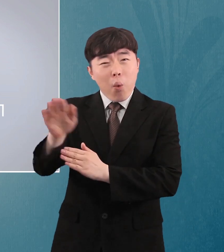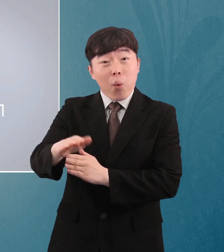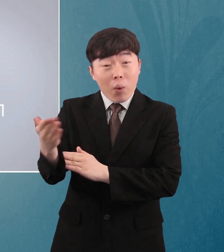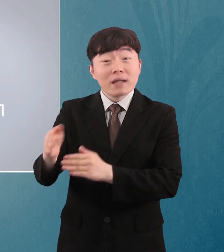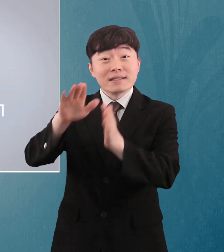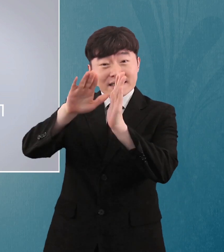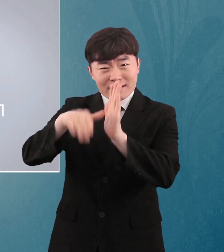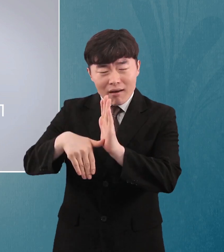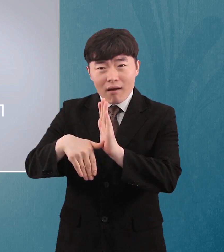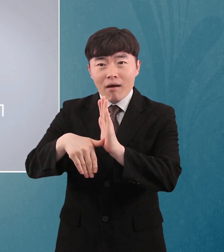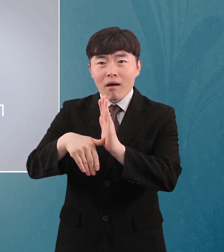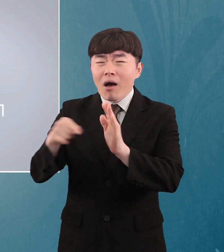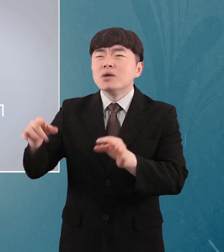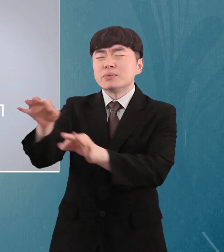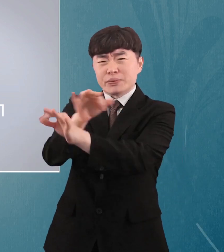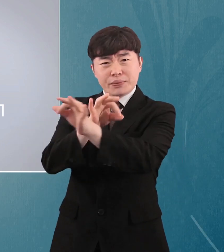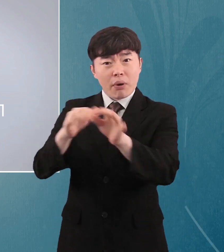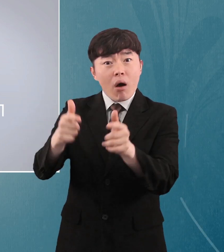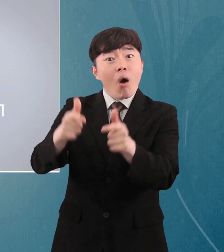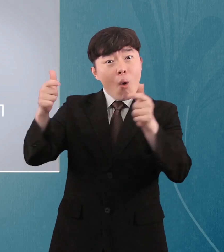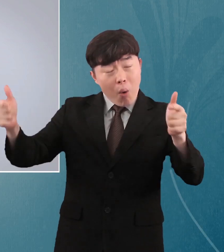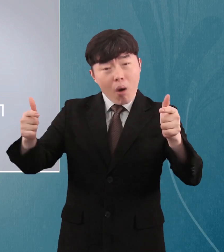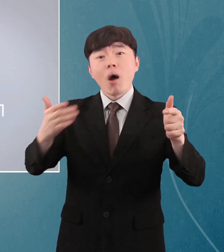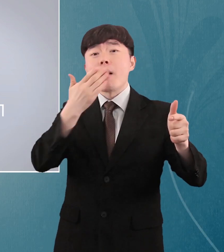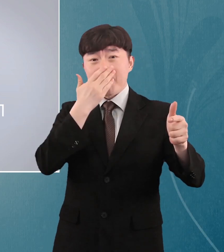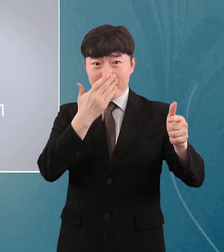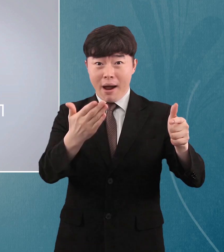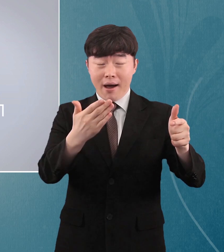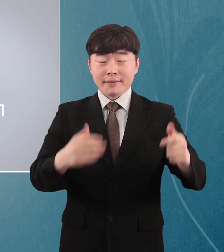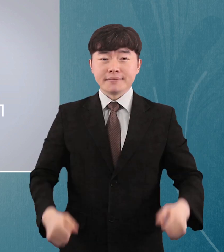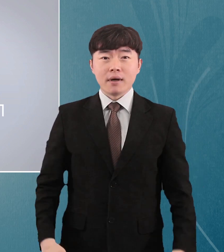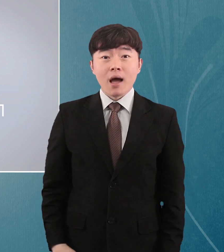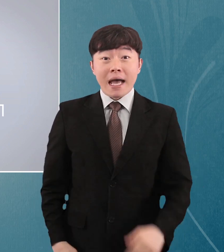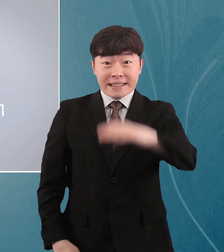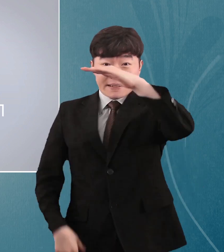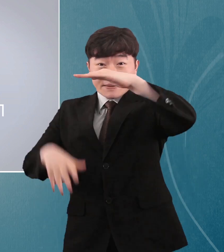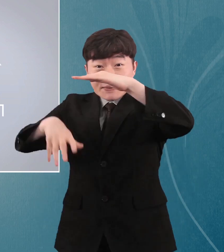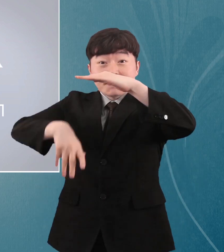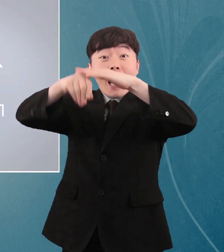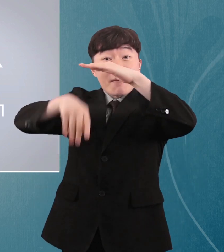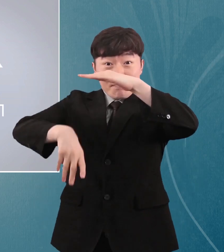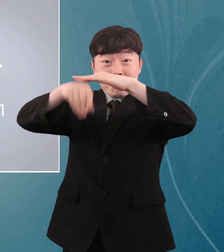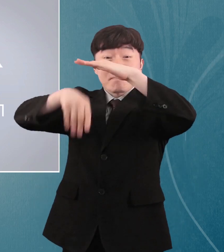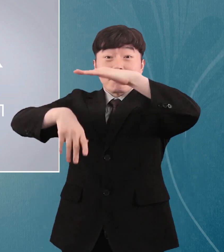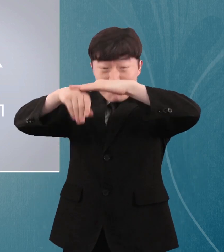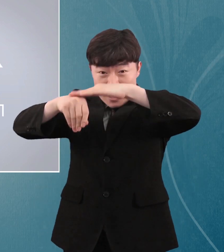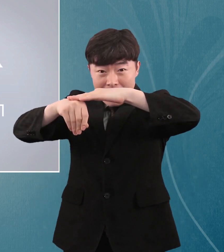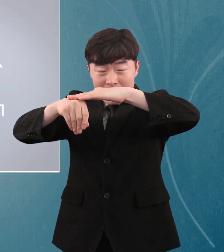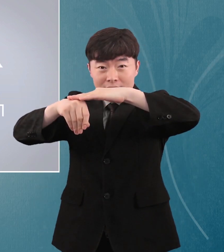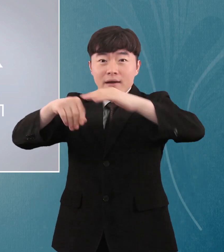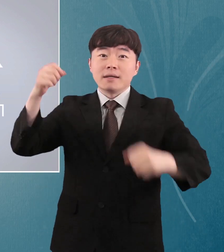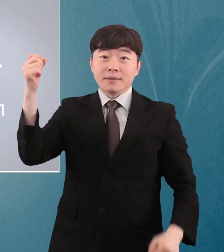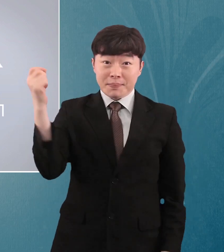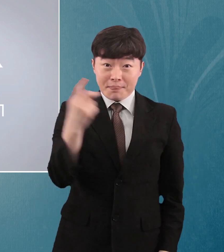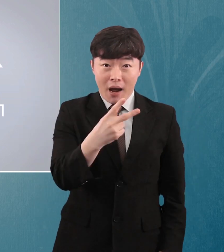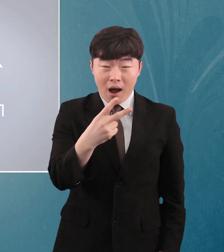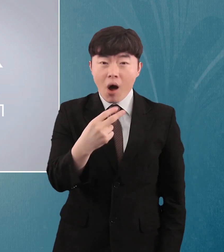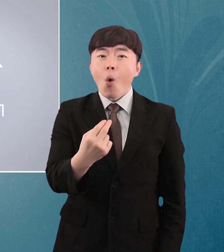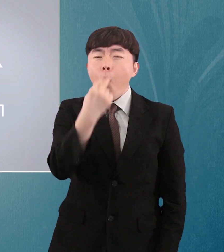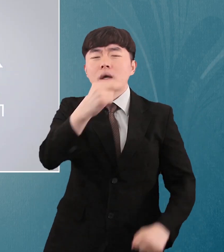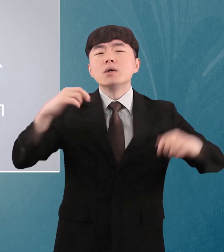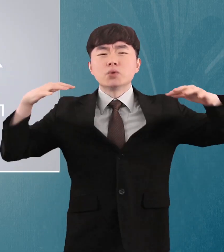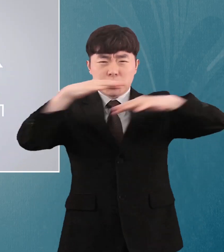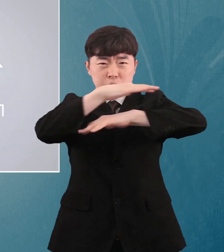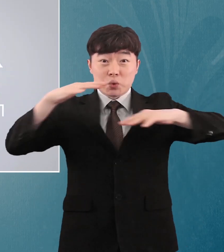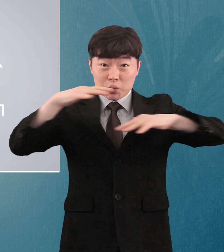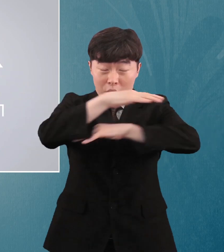구울 경우 조리 과정에서 많은 양의 미세먼지가 발생할 수 있으므로 환풍장치가 적절히 실내 환기를 해야